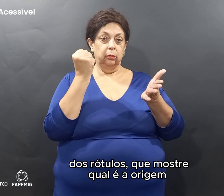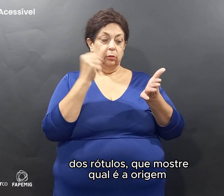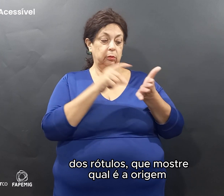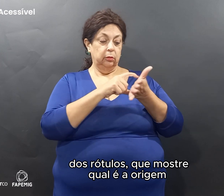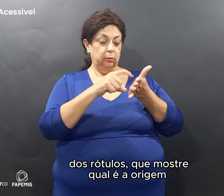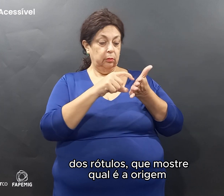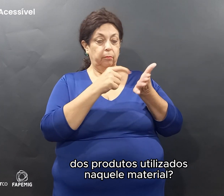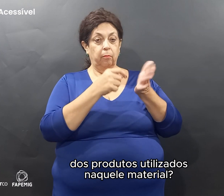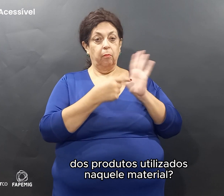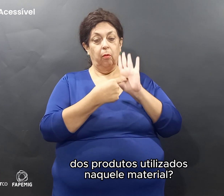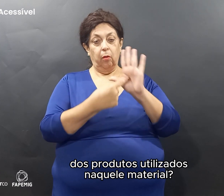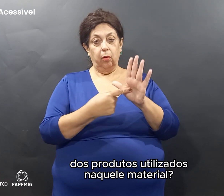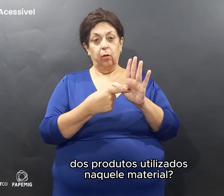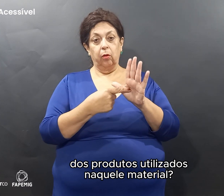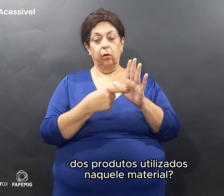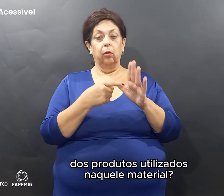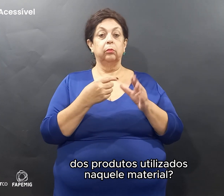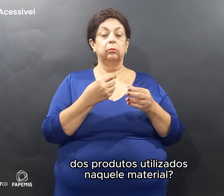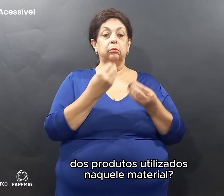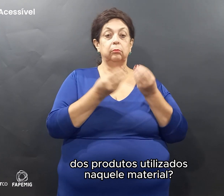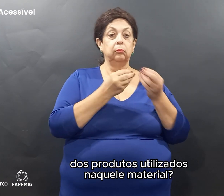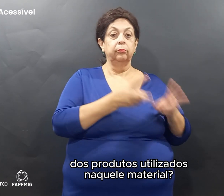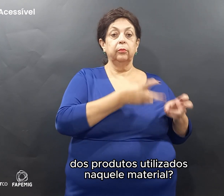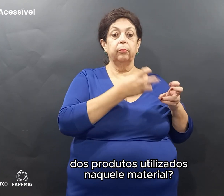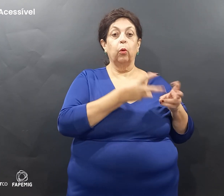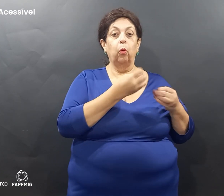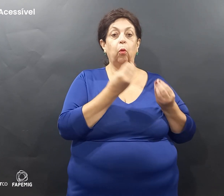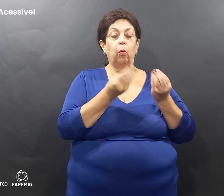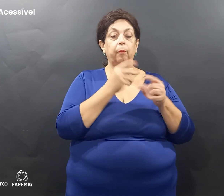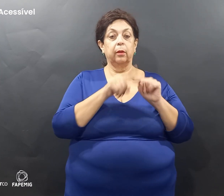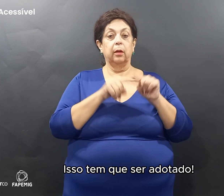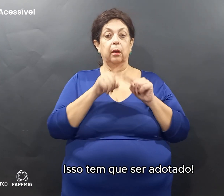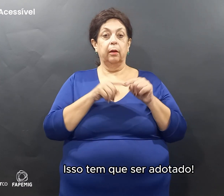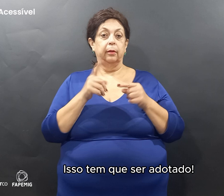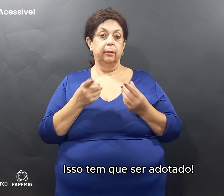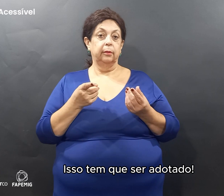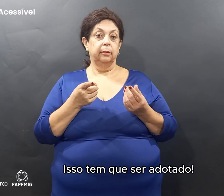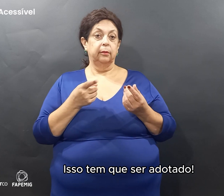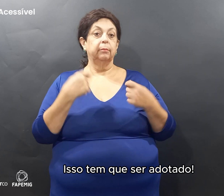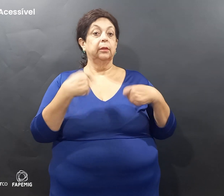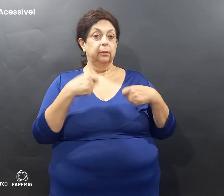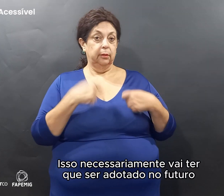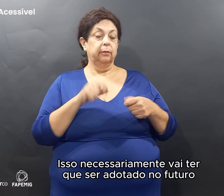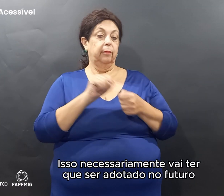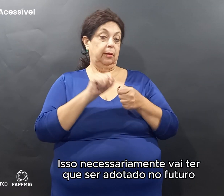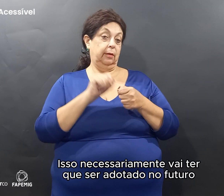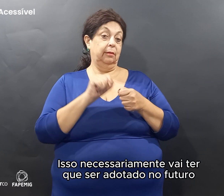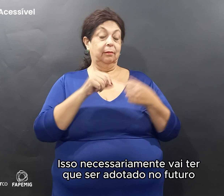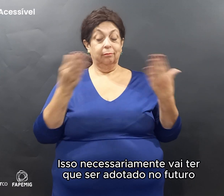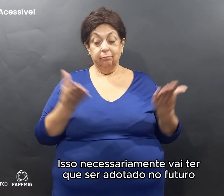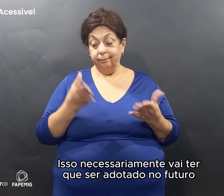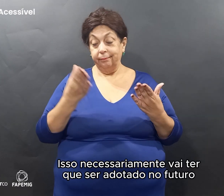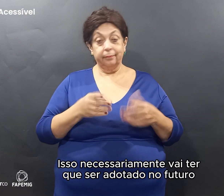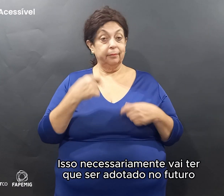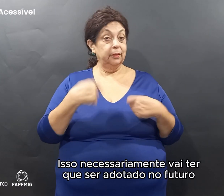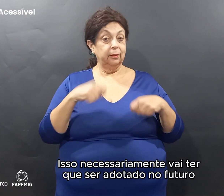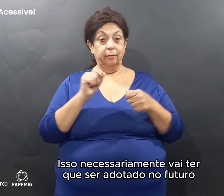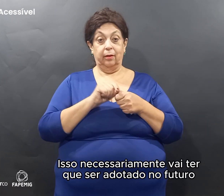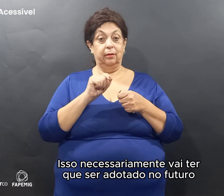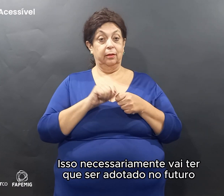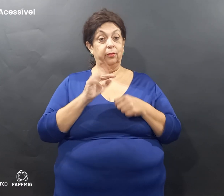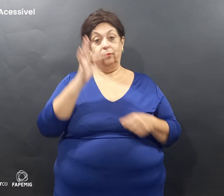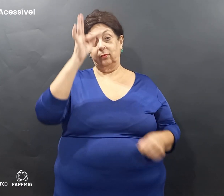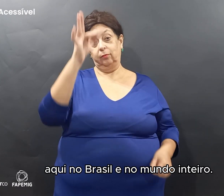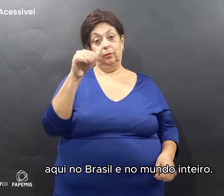a origem ali dos produtos utilizados naquele material? Isso tem que ser adotado, né? Isso necessariamente vai ter que ser adotado